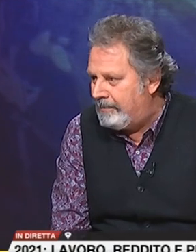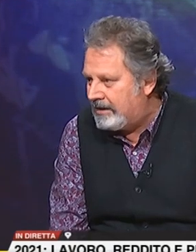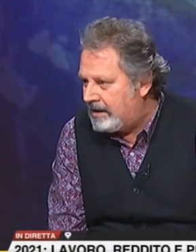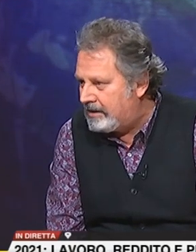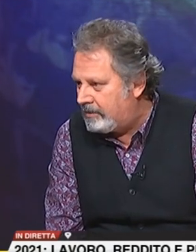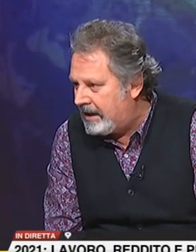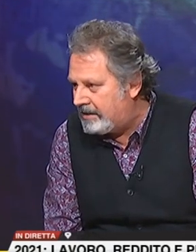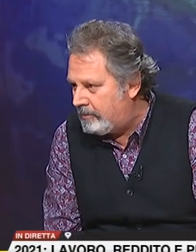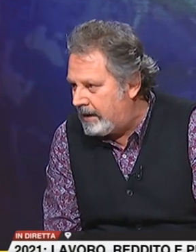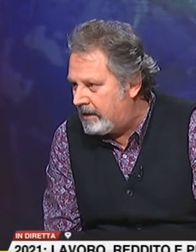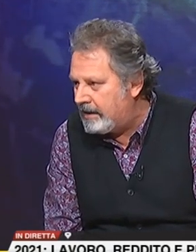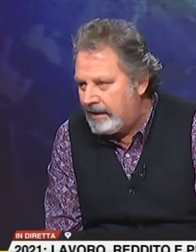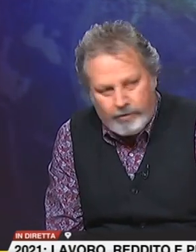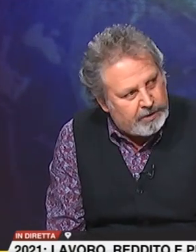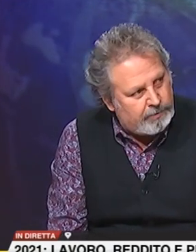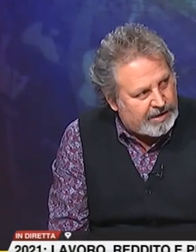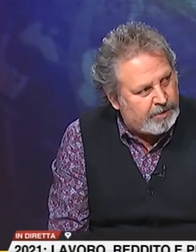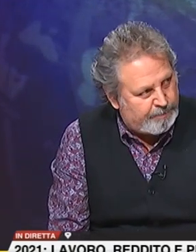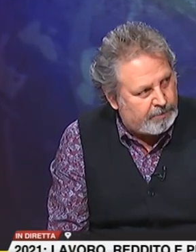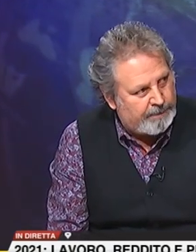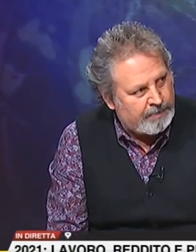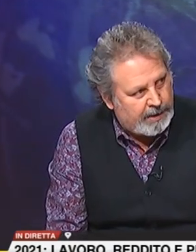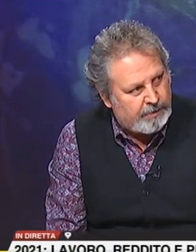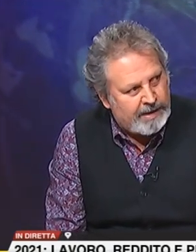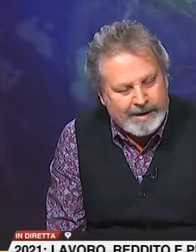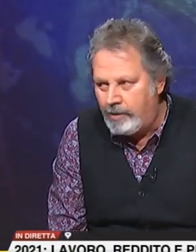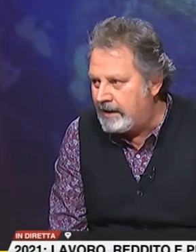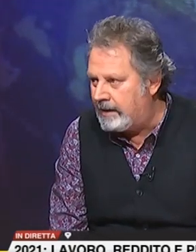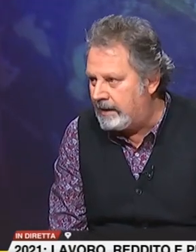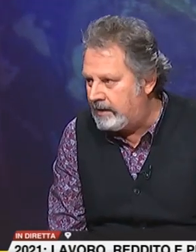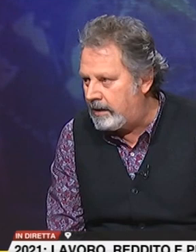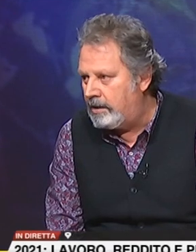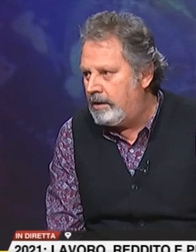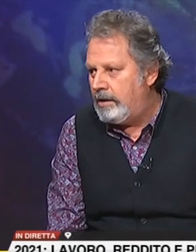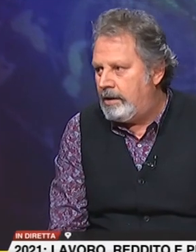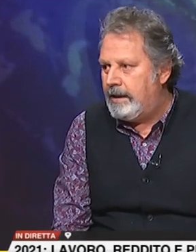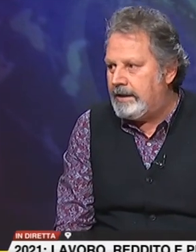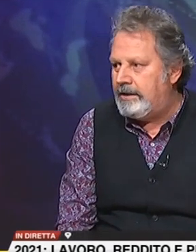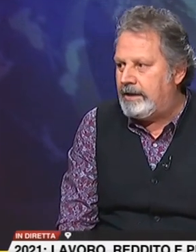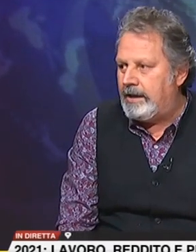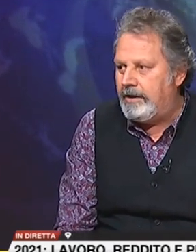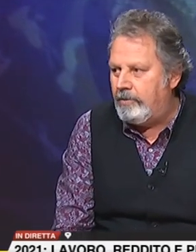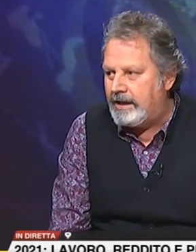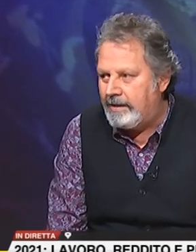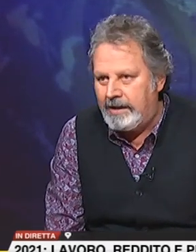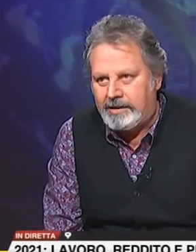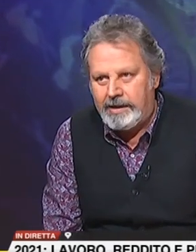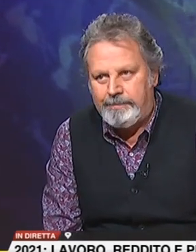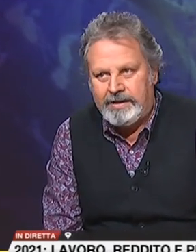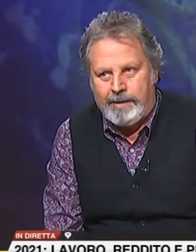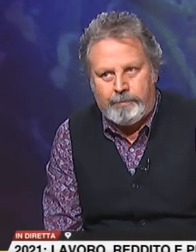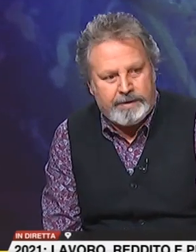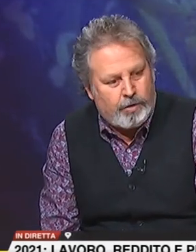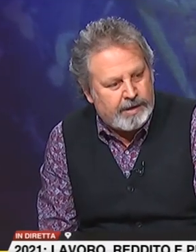abbiamo talmente tanta domanda che delle volte non riusciamo a rispondere e quindi abbiamo anche delle critiche. Le critiche noi chiaramente